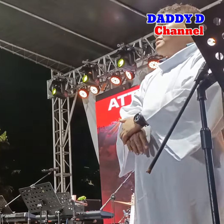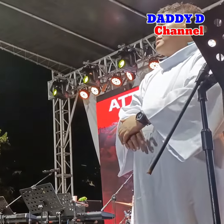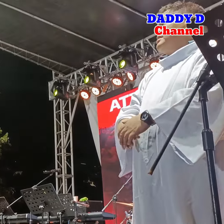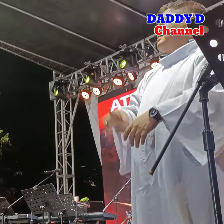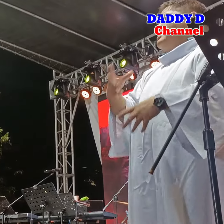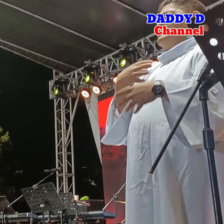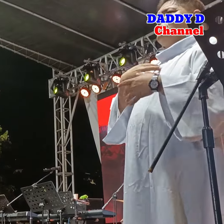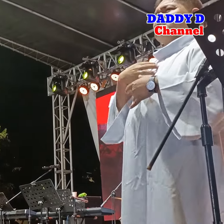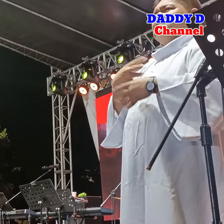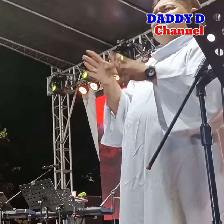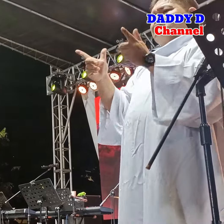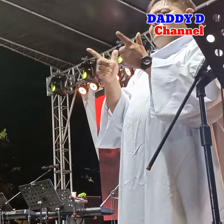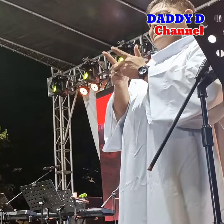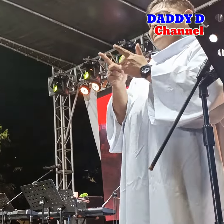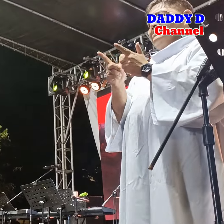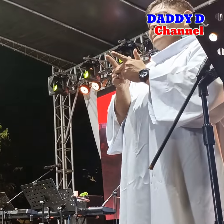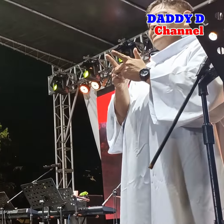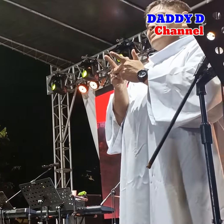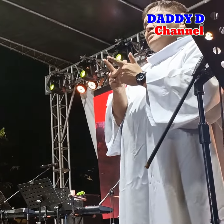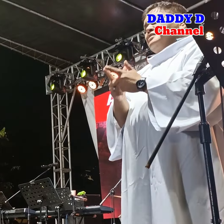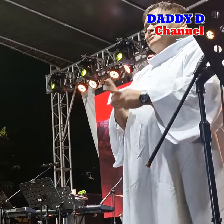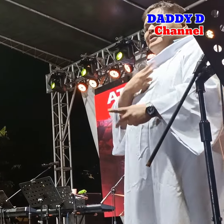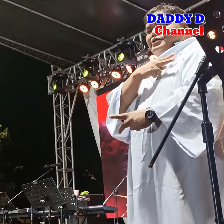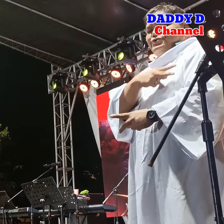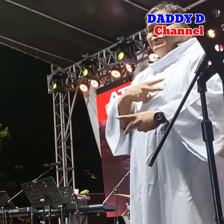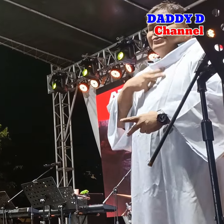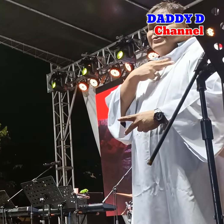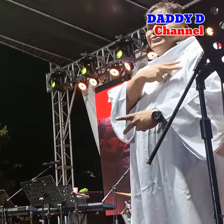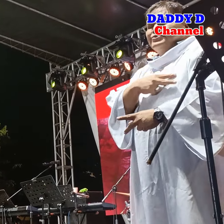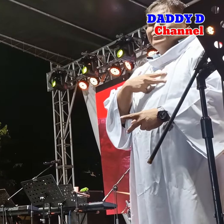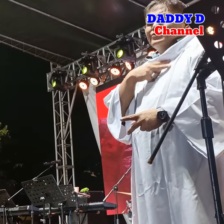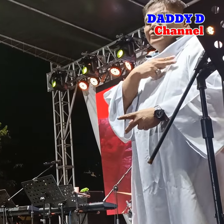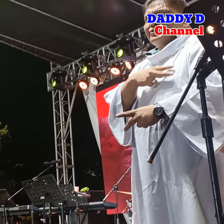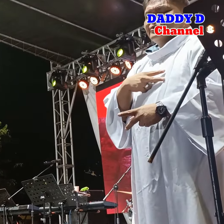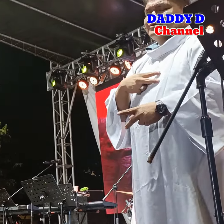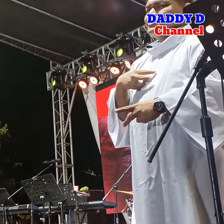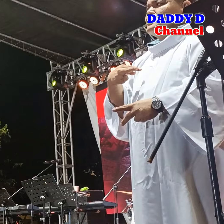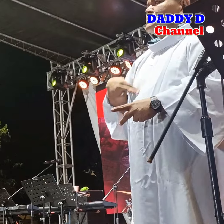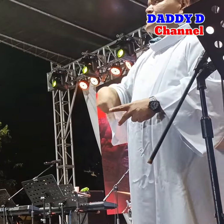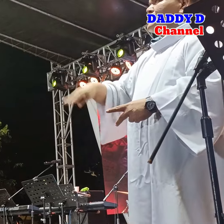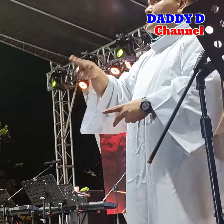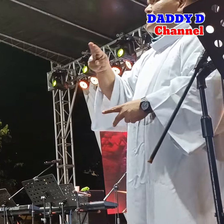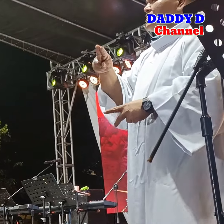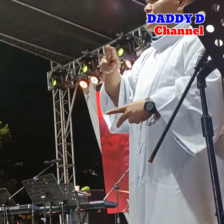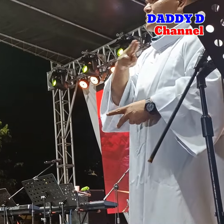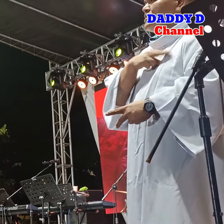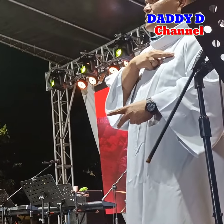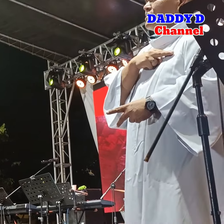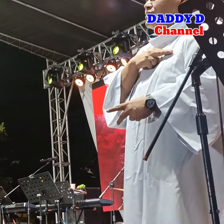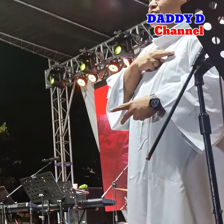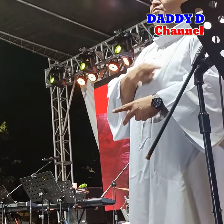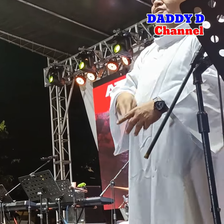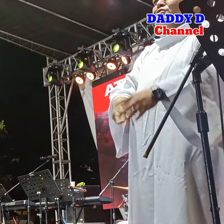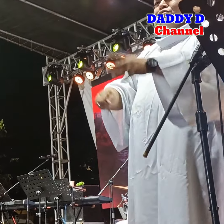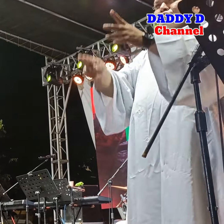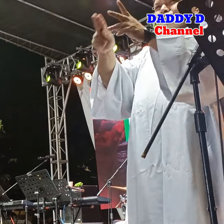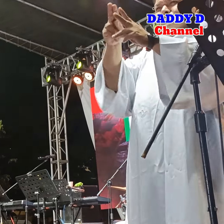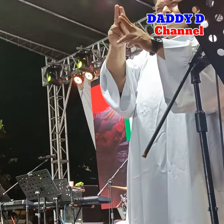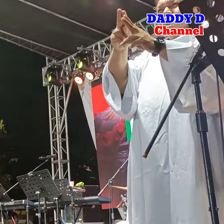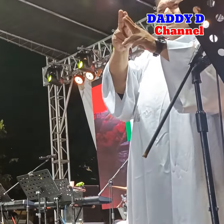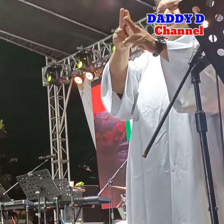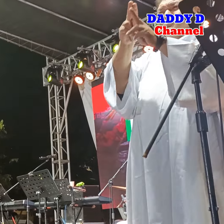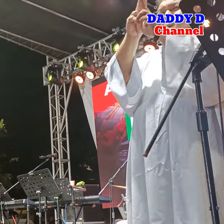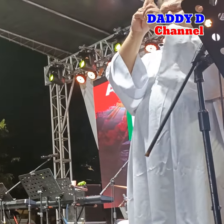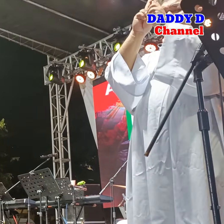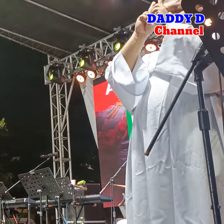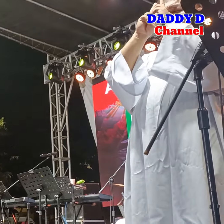kung ganong kaliit ng pagpapahalaga niya sa atin. Yung mga issue na gusto natin marinig,